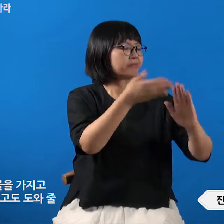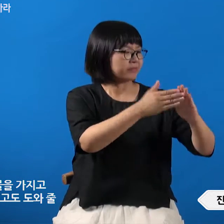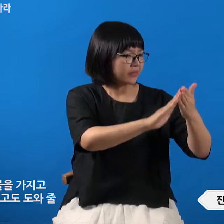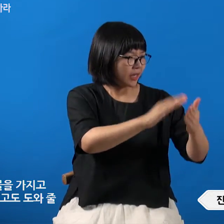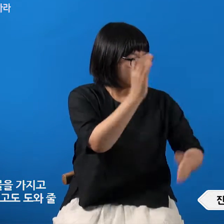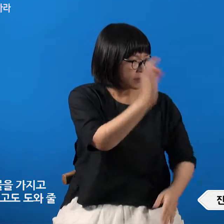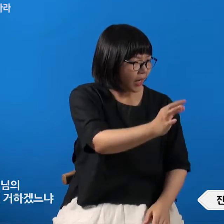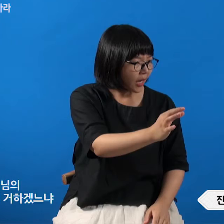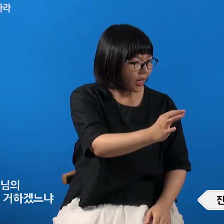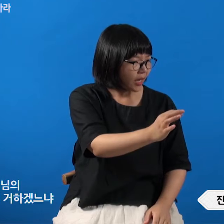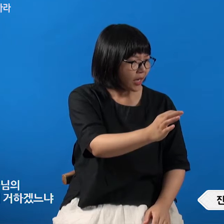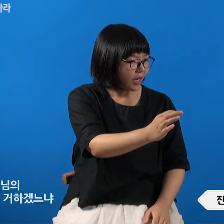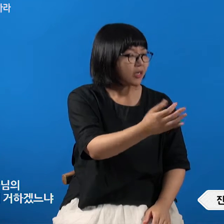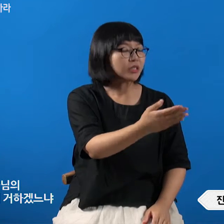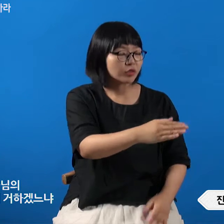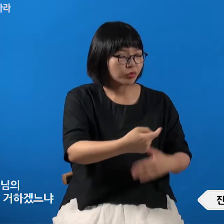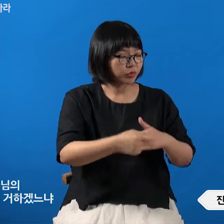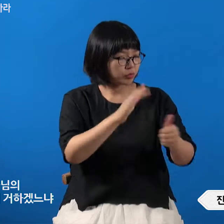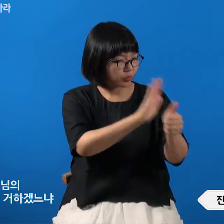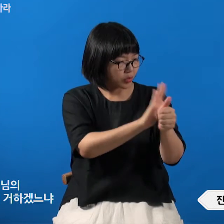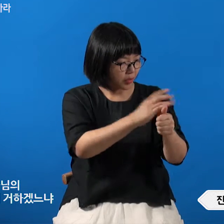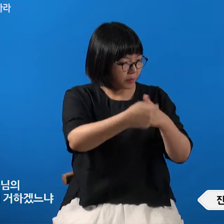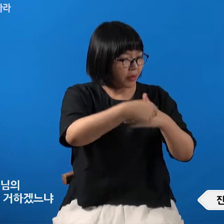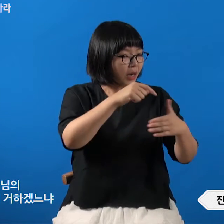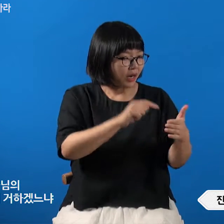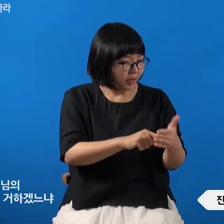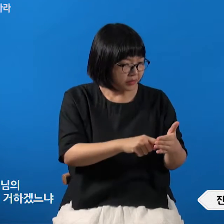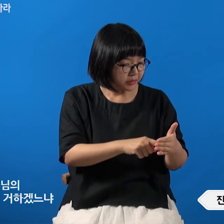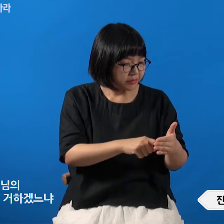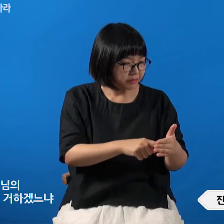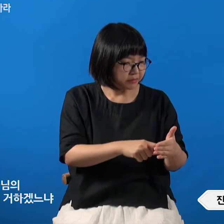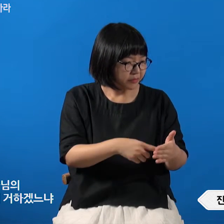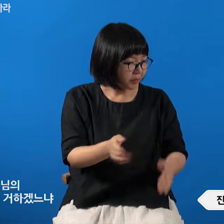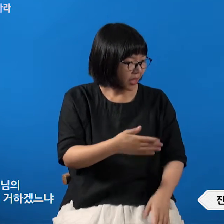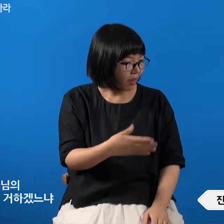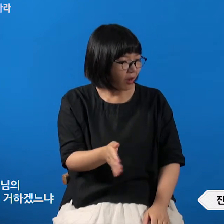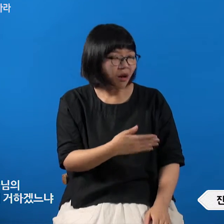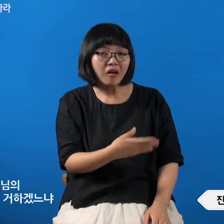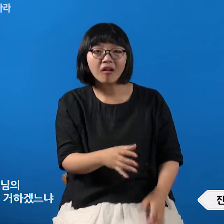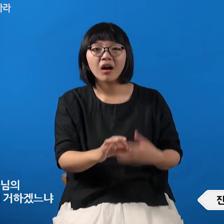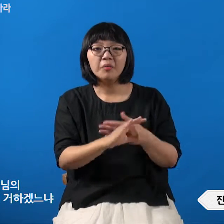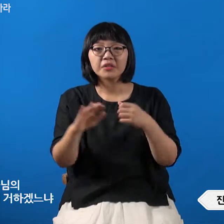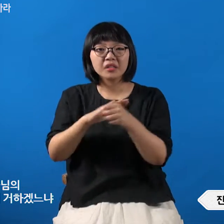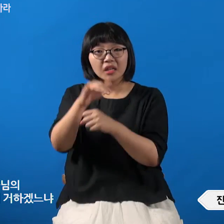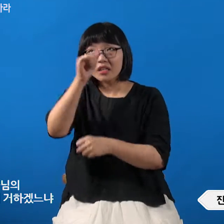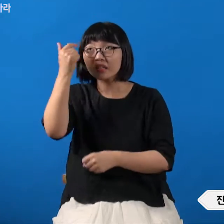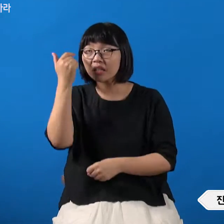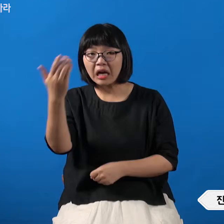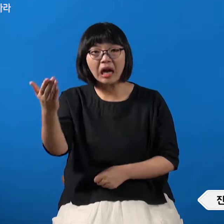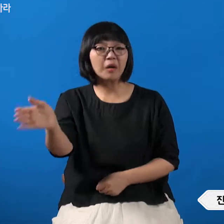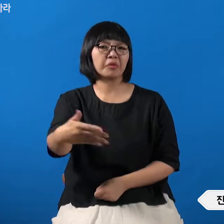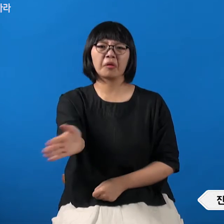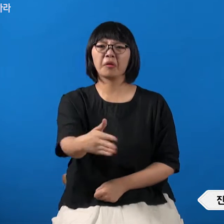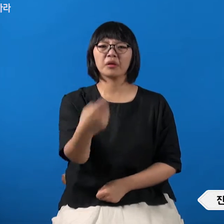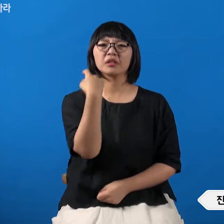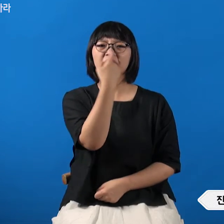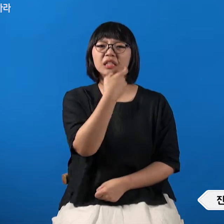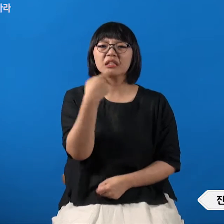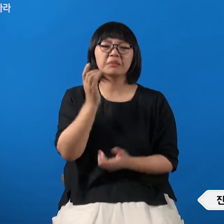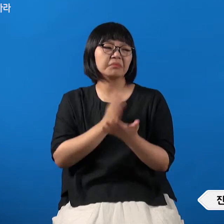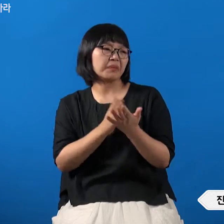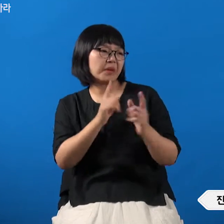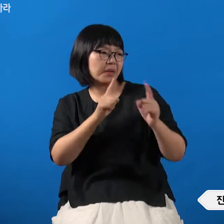닫으면 하나님의 사랑이 어찌 그 속에 거하겠느냐. 자녀들아, 우리가 말과 혀로만 사랑하지 말고